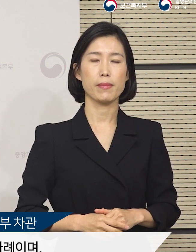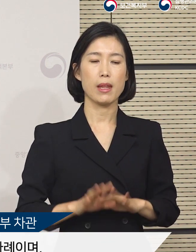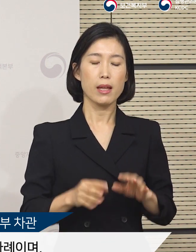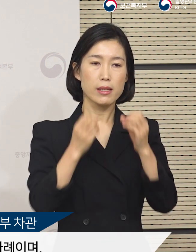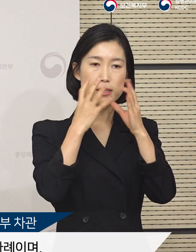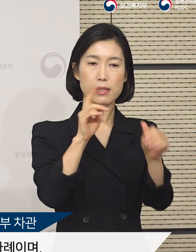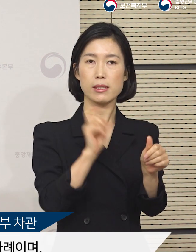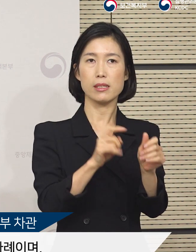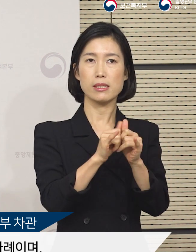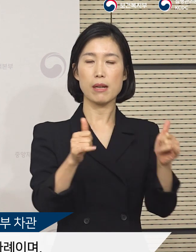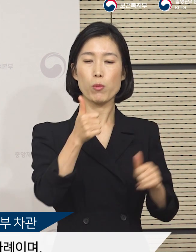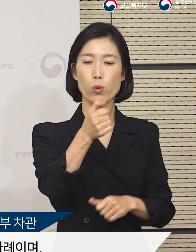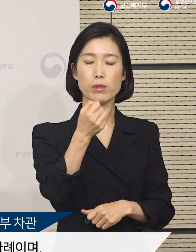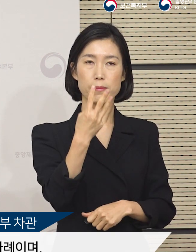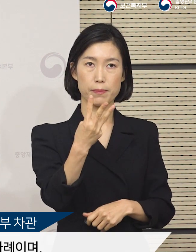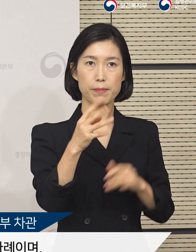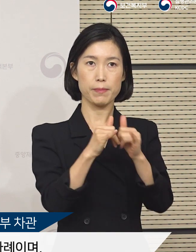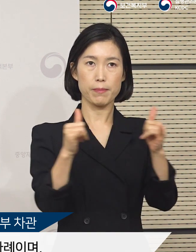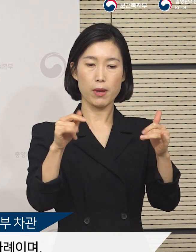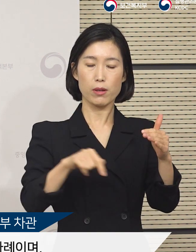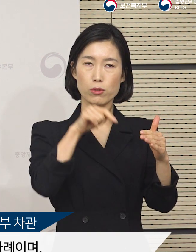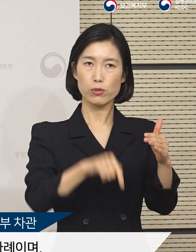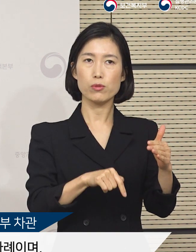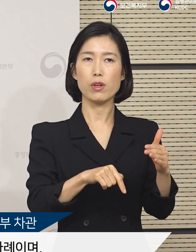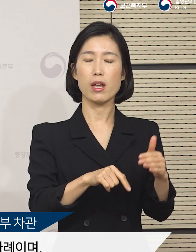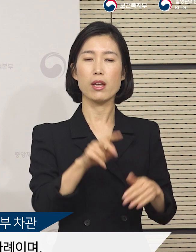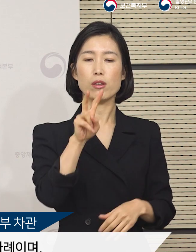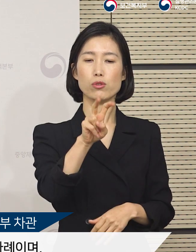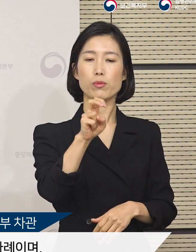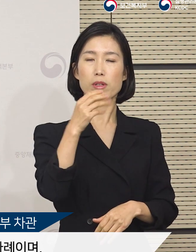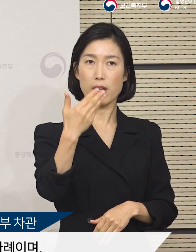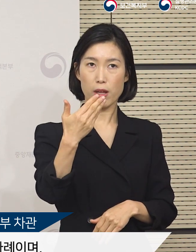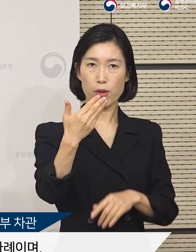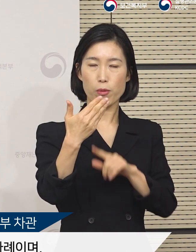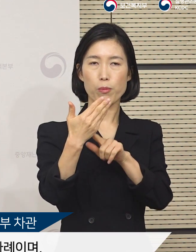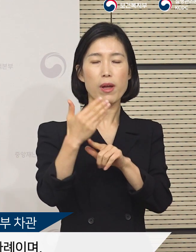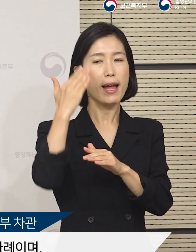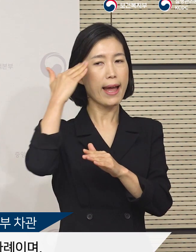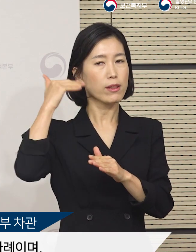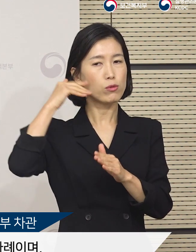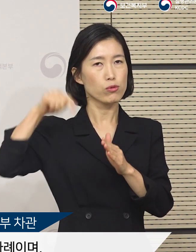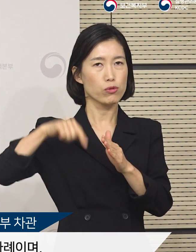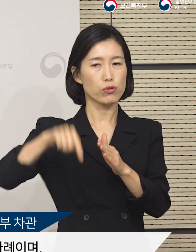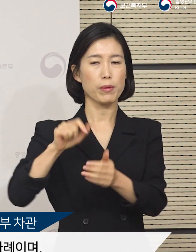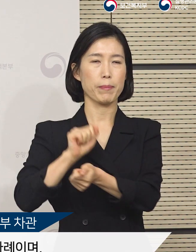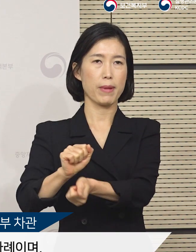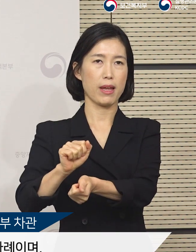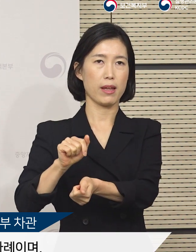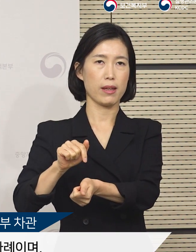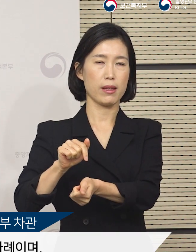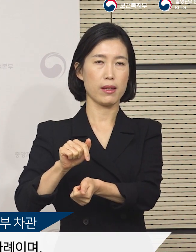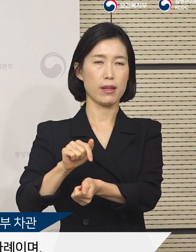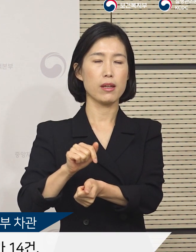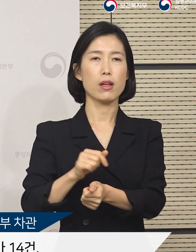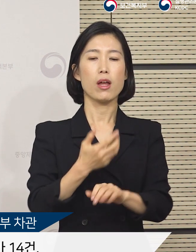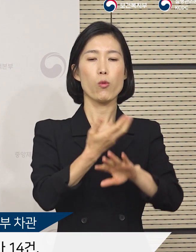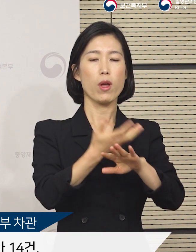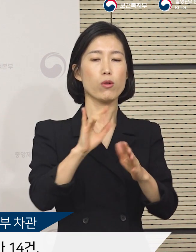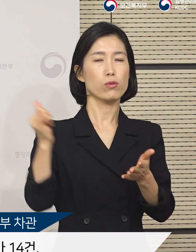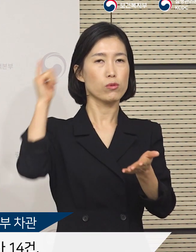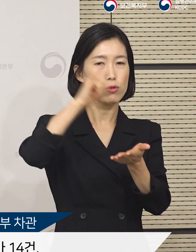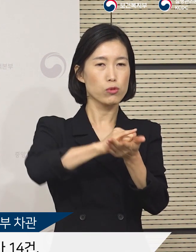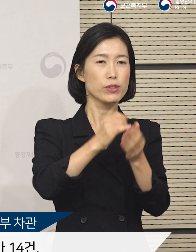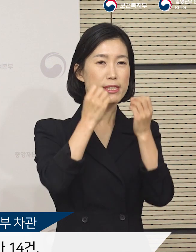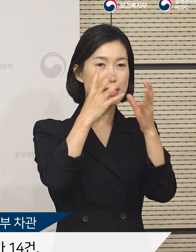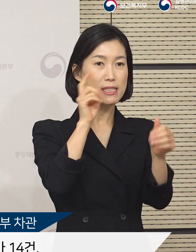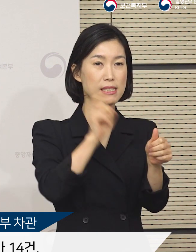신규로 확진된 53분 가운데 29명은 국내에서 확진된 사례이며 해외 유입